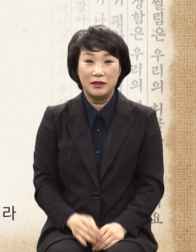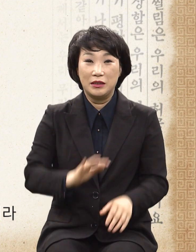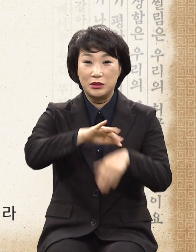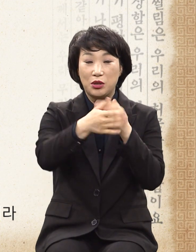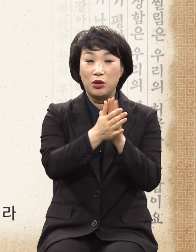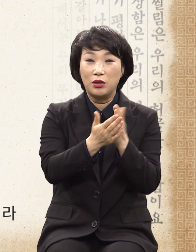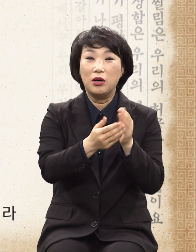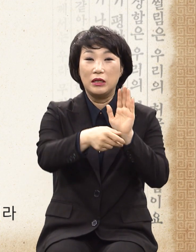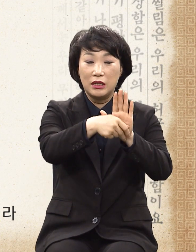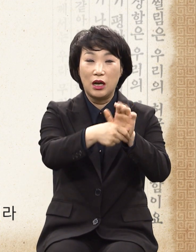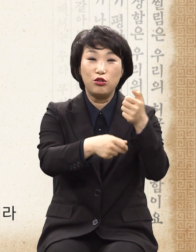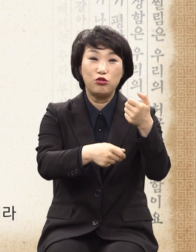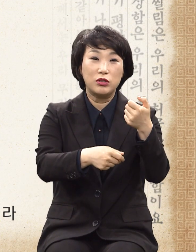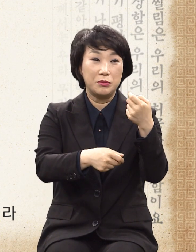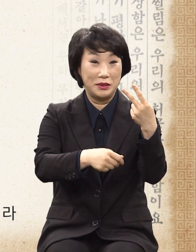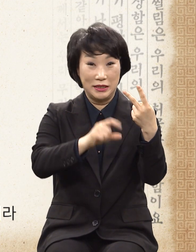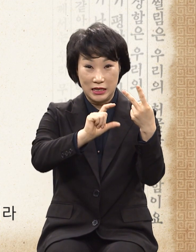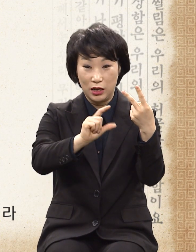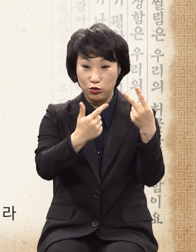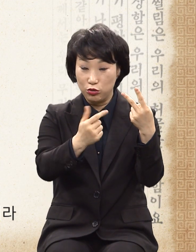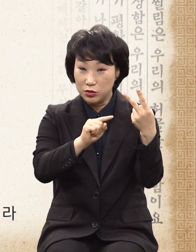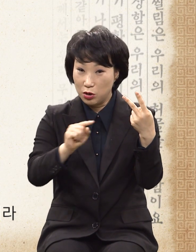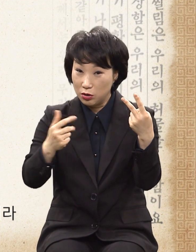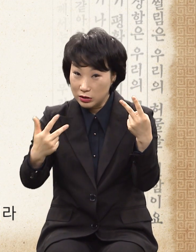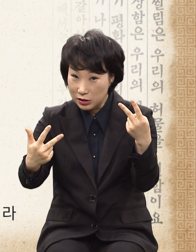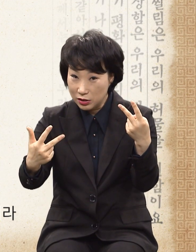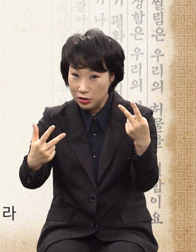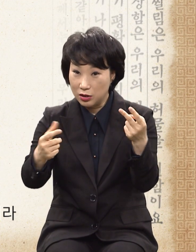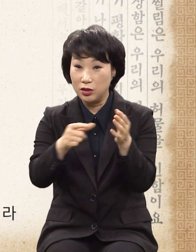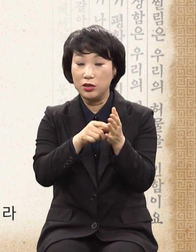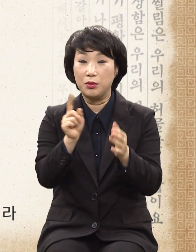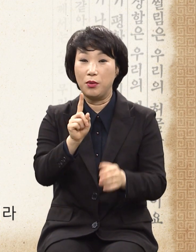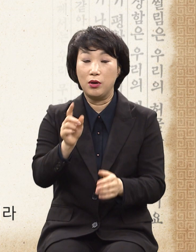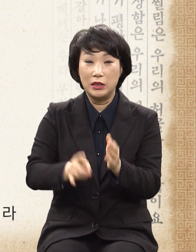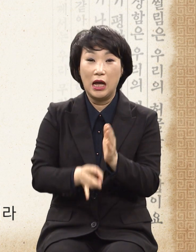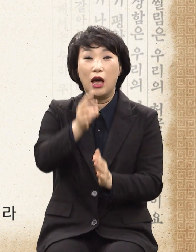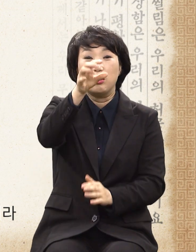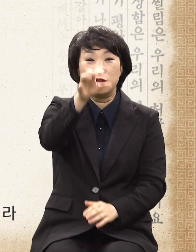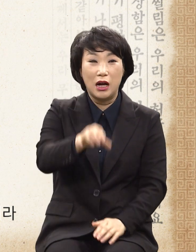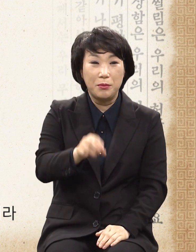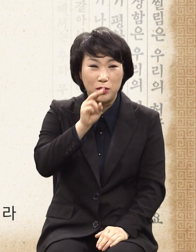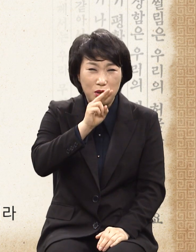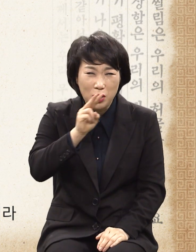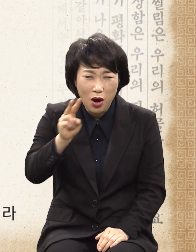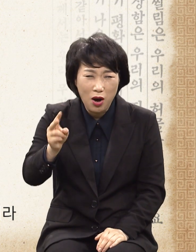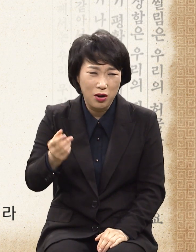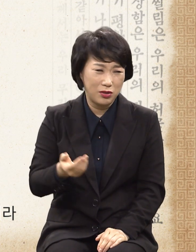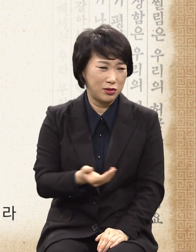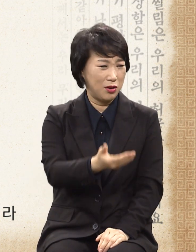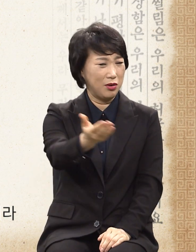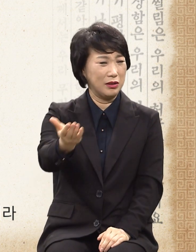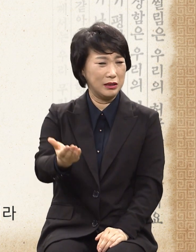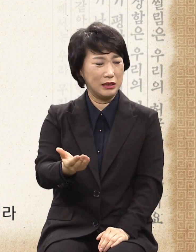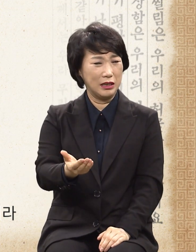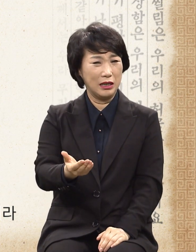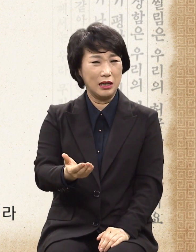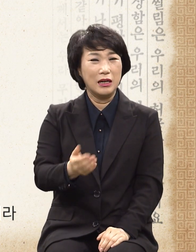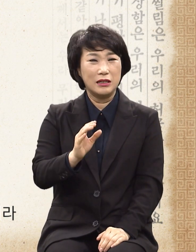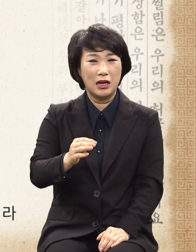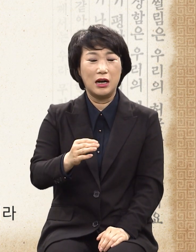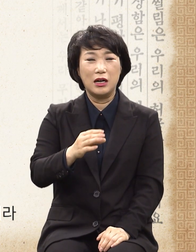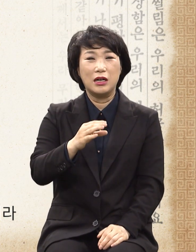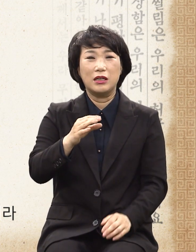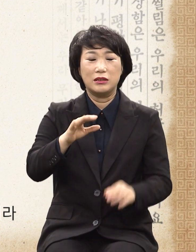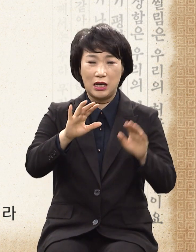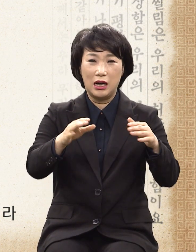이사야서 62장 6절로 7절에 예루살렘이요 내가 너의 성벽